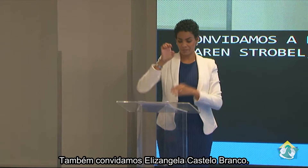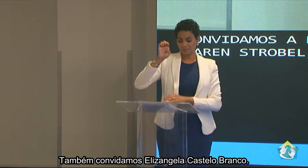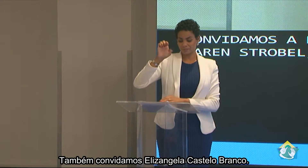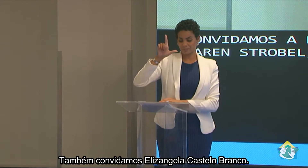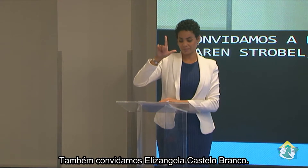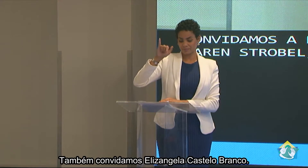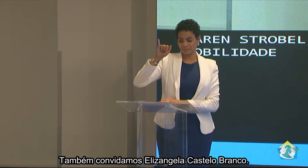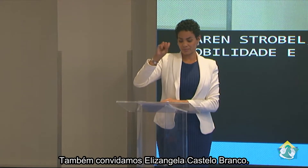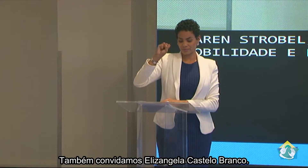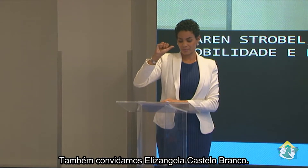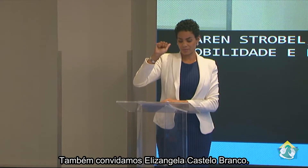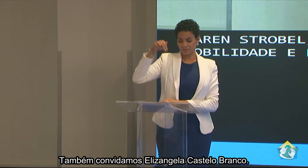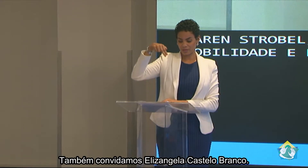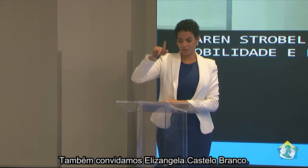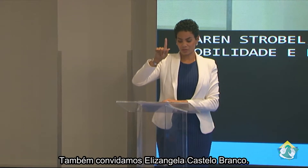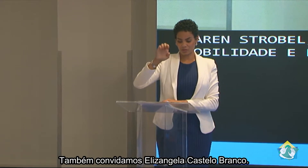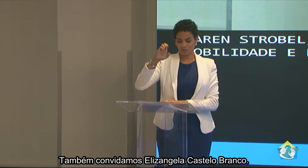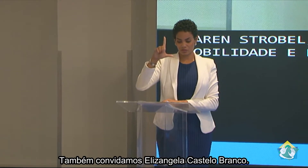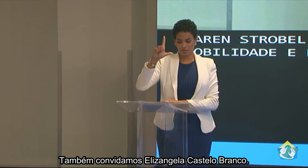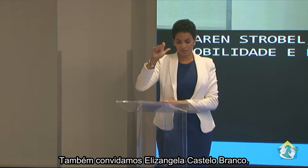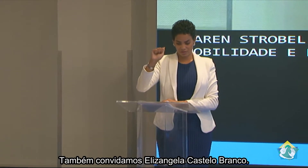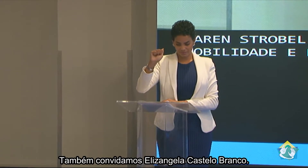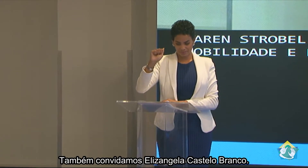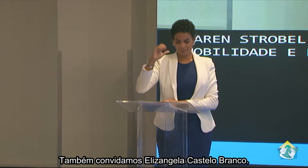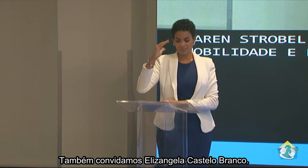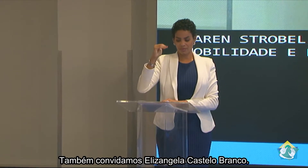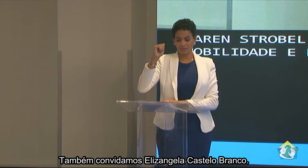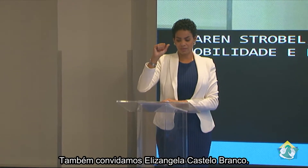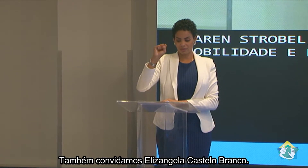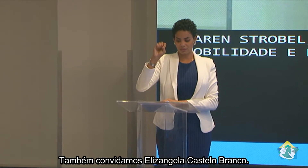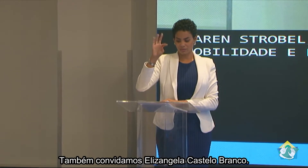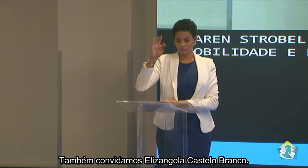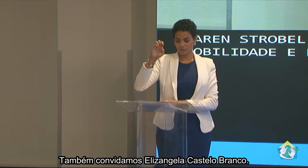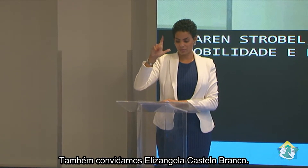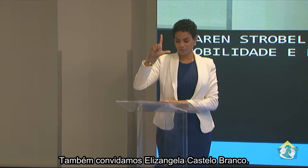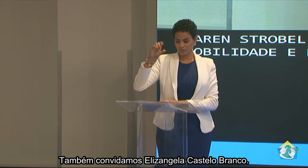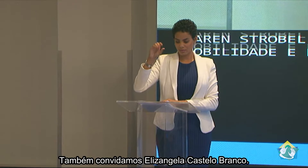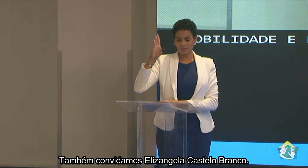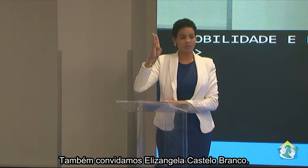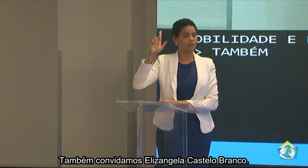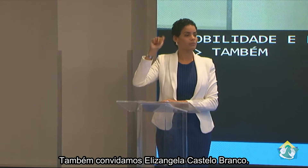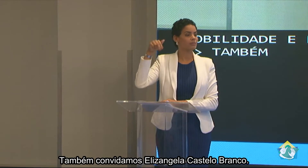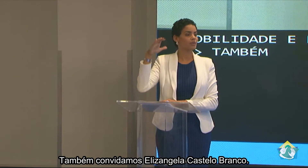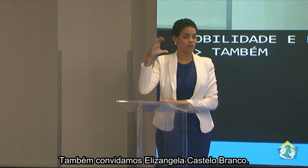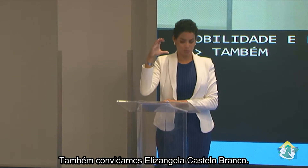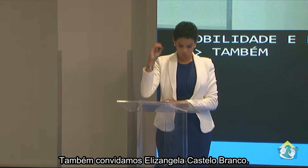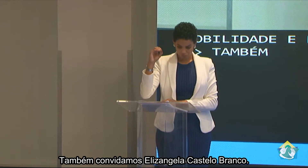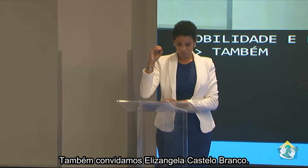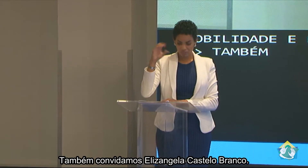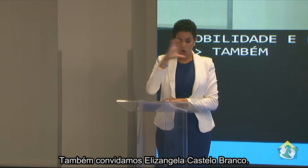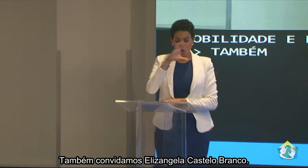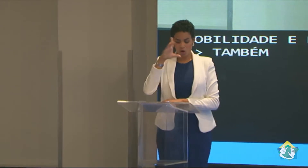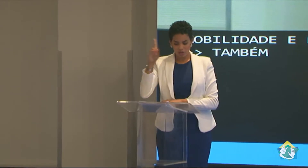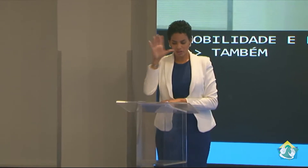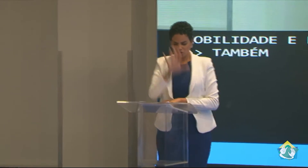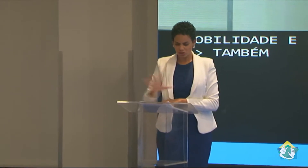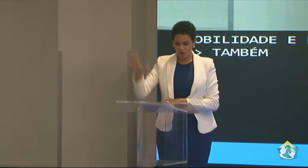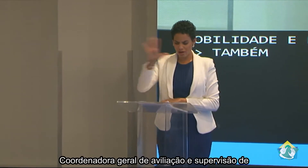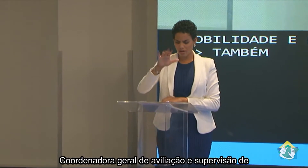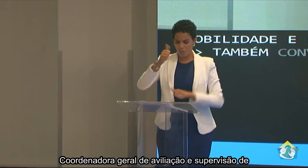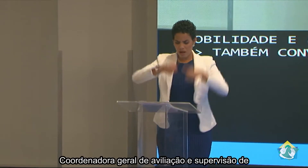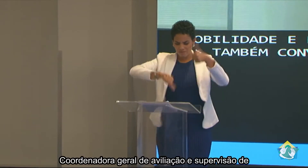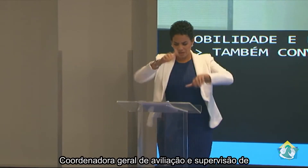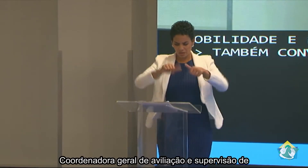Também convidamos Elisângela Castelo Branco,